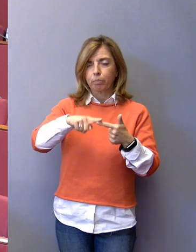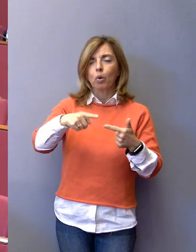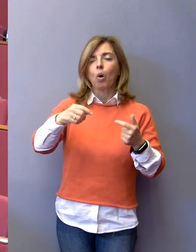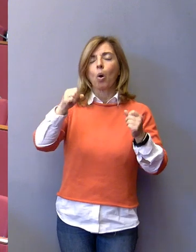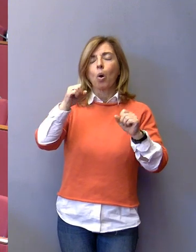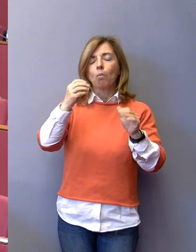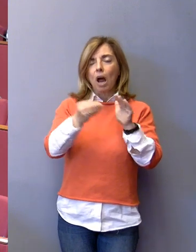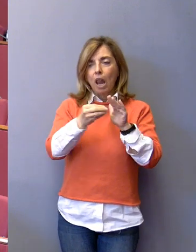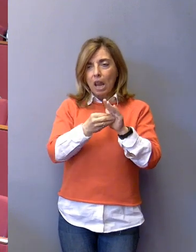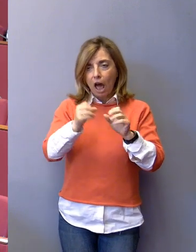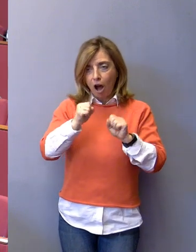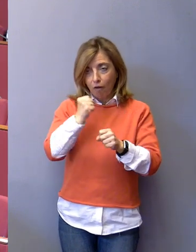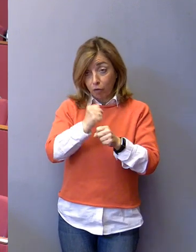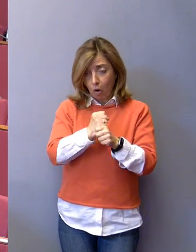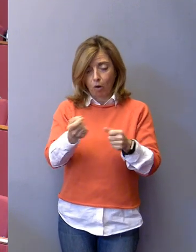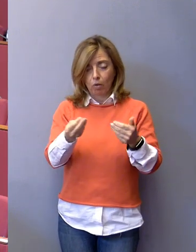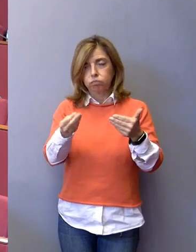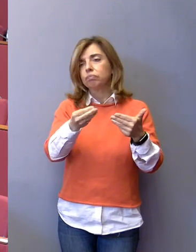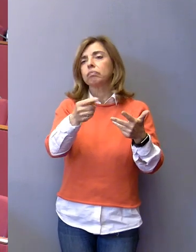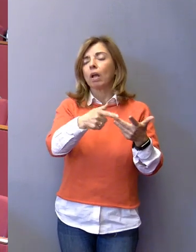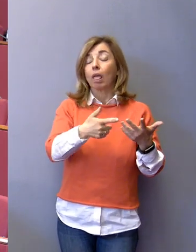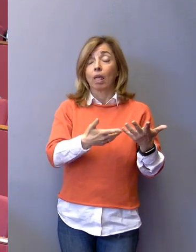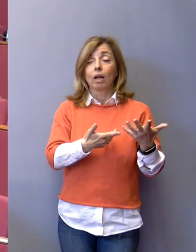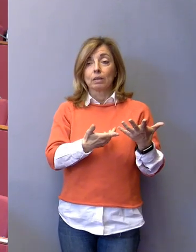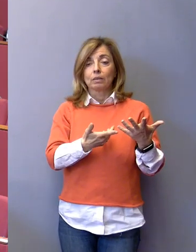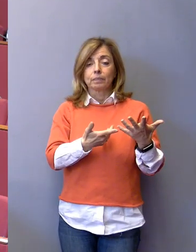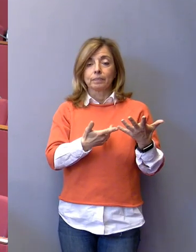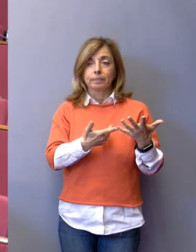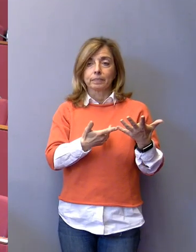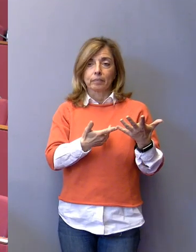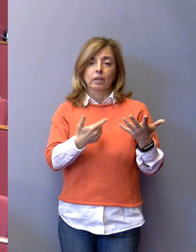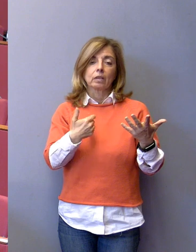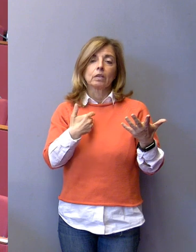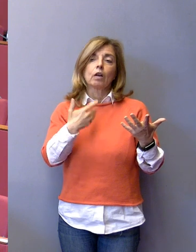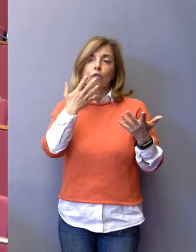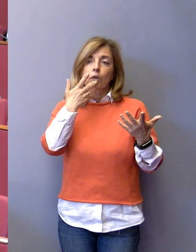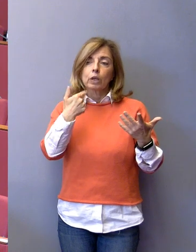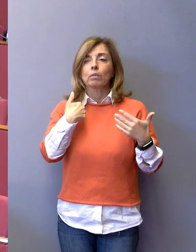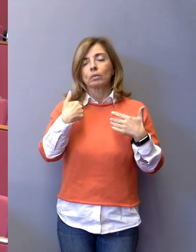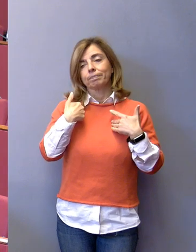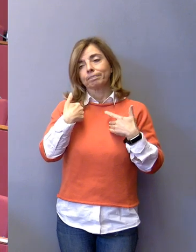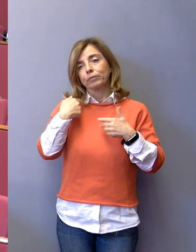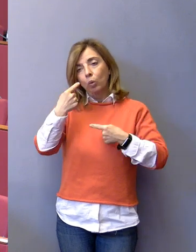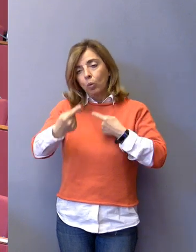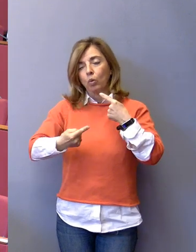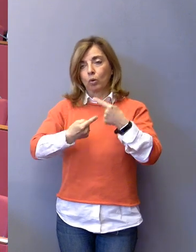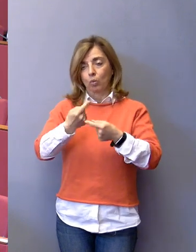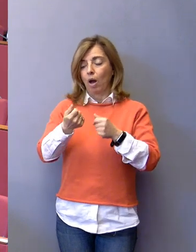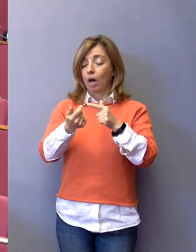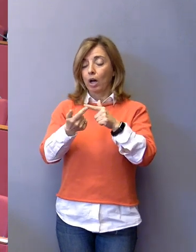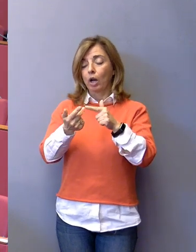demografico vorremmo poter distinguere e contare come siamo abituati con le nostre dita e non con